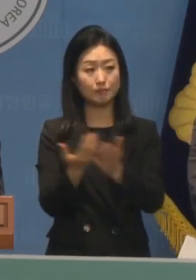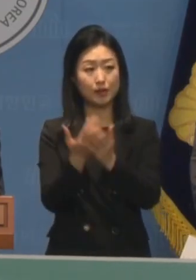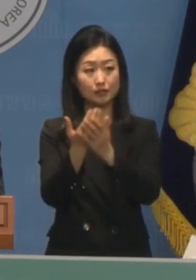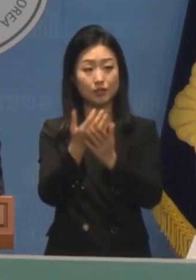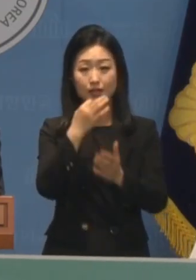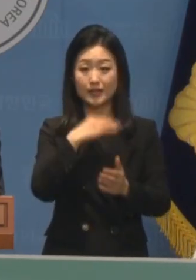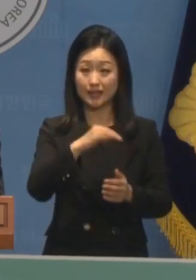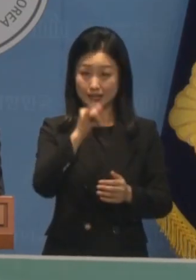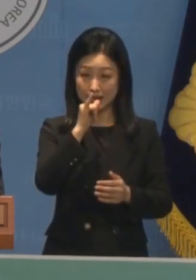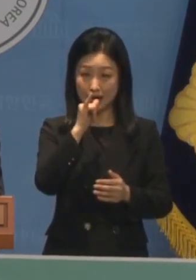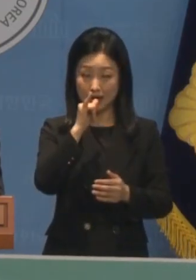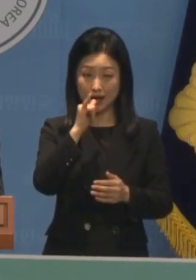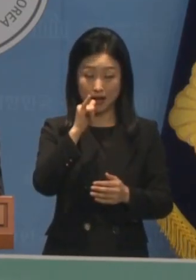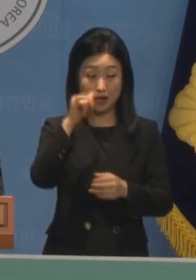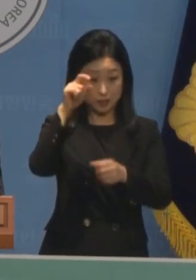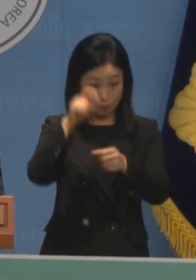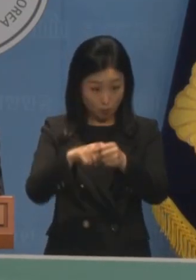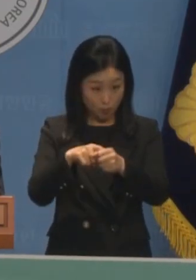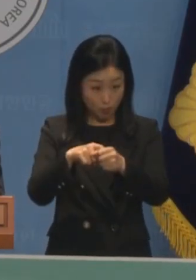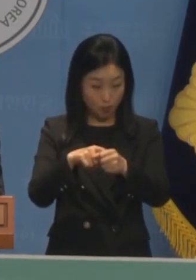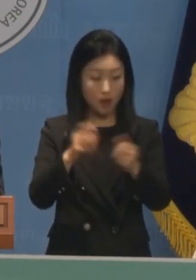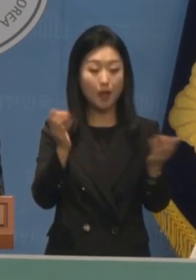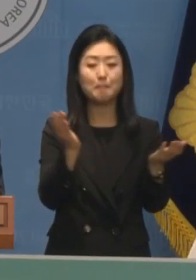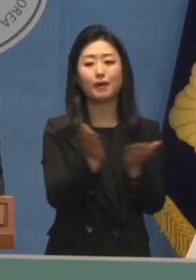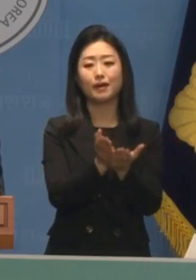이행한다는 국제사회의 목표를 달성하는 게